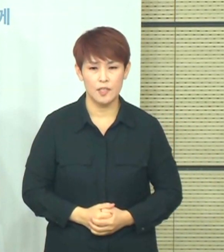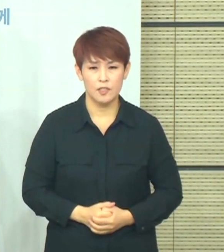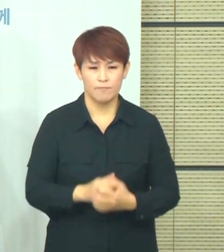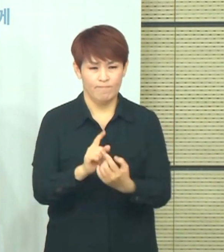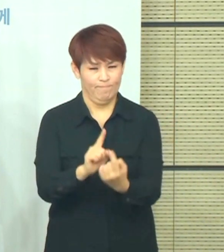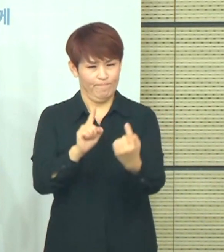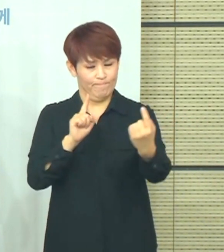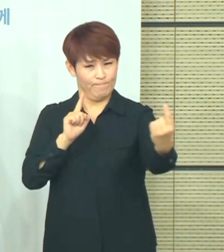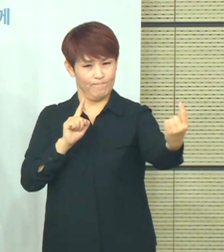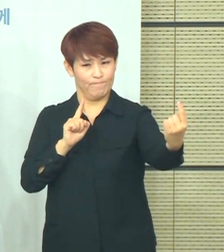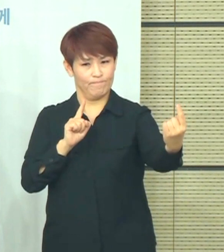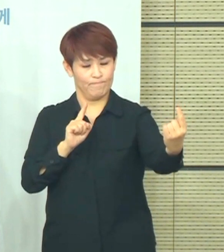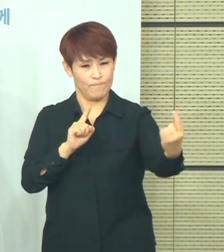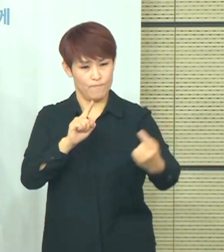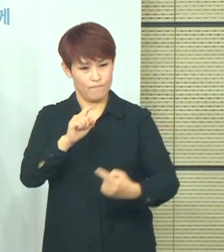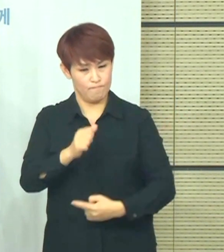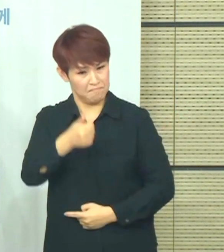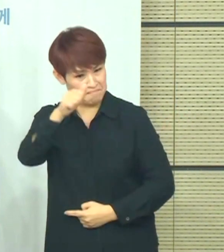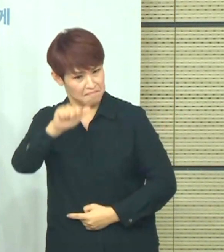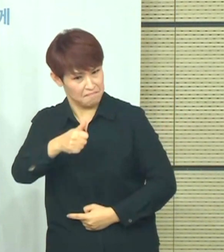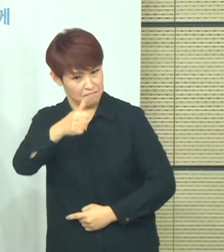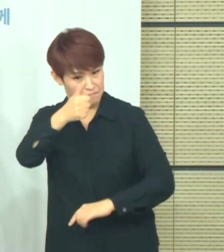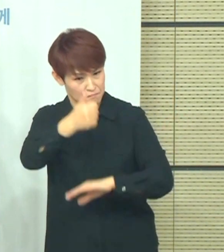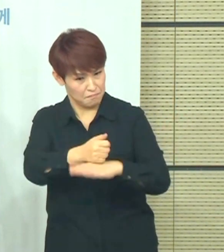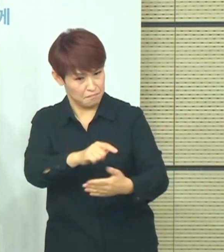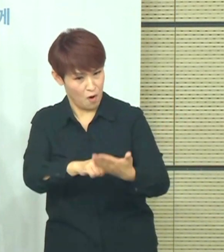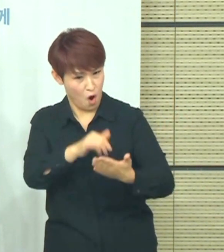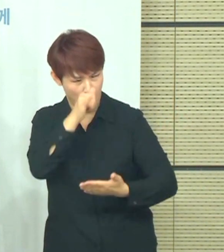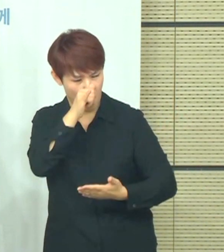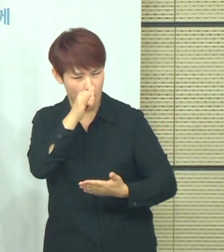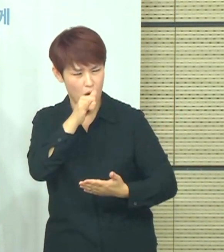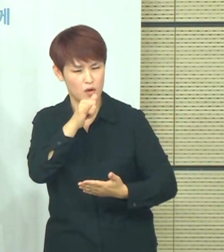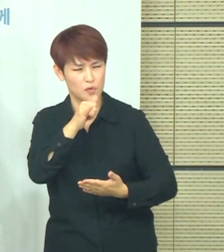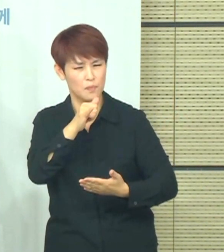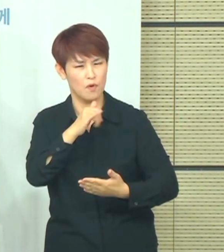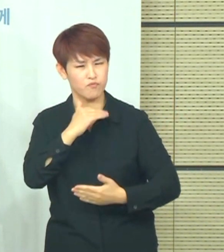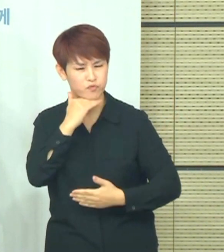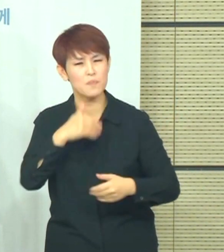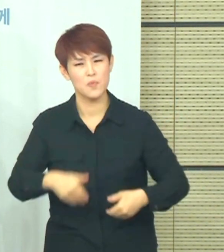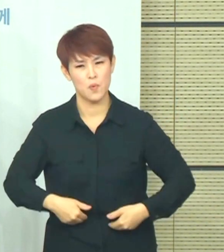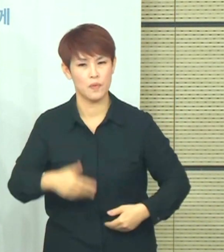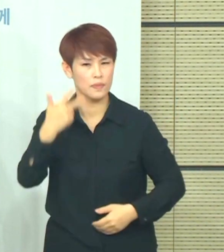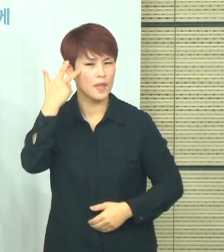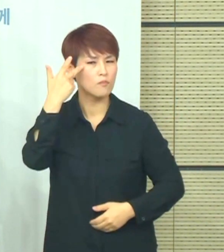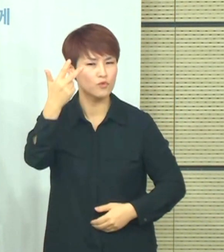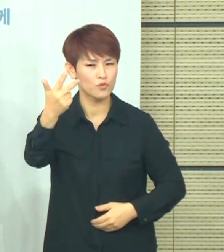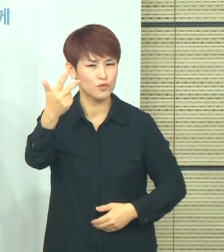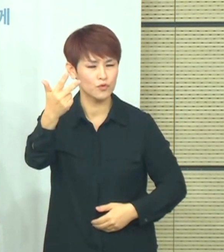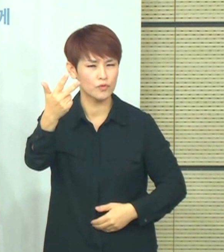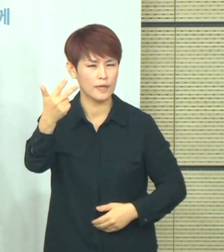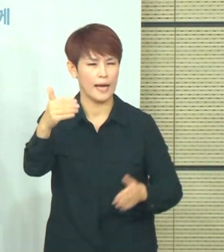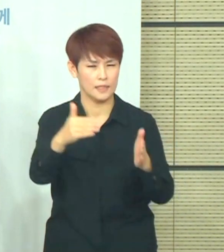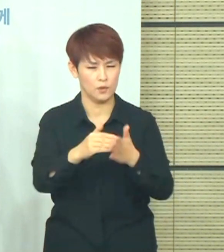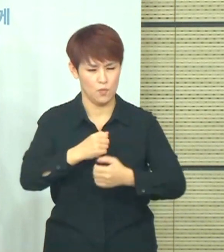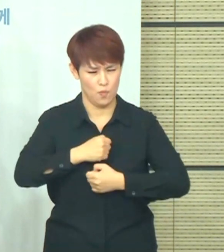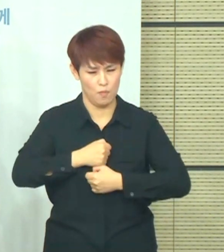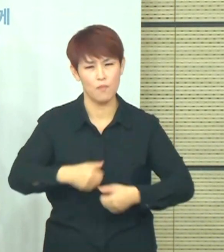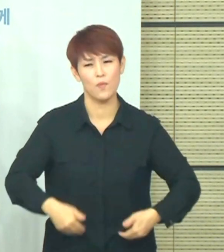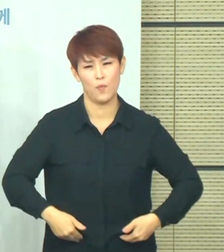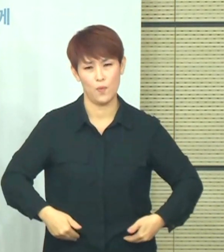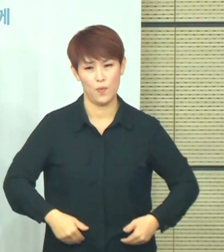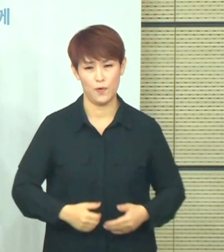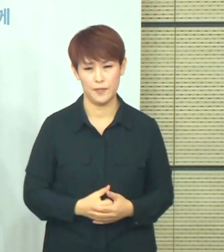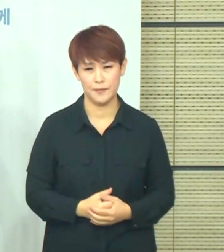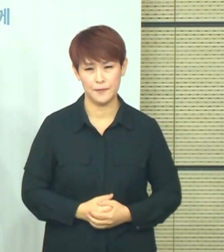거리두기의 효과가 나타나기 위해서는 조금 더 시간이 필요한 상황이므로 다음 주까지가 중요한 고비가 될 것으로 판단하고